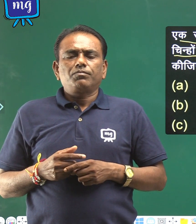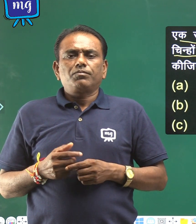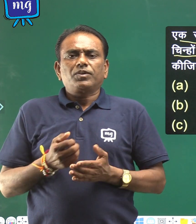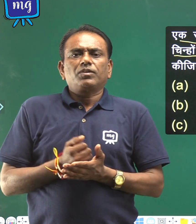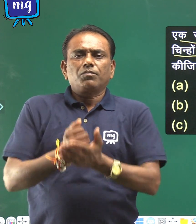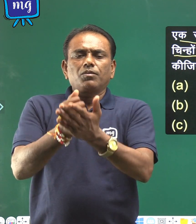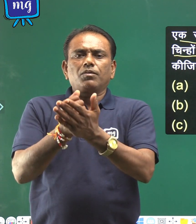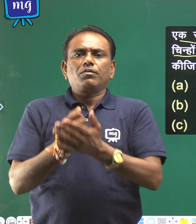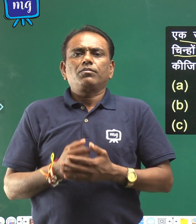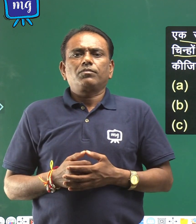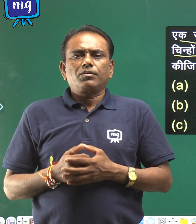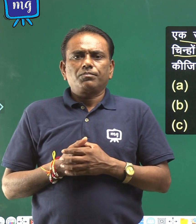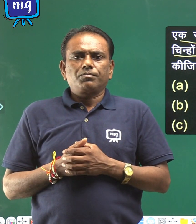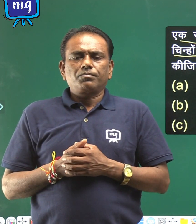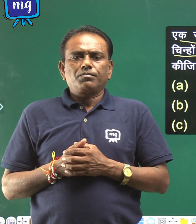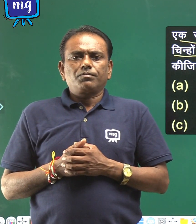प्रयोग करके